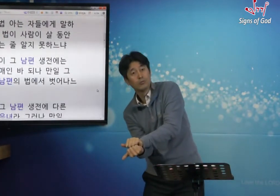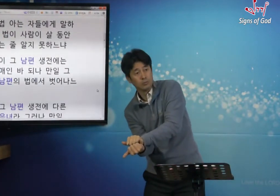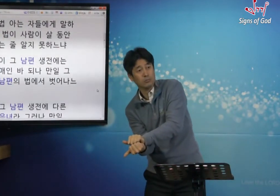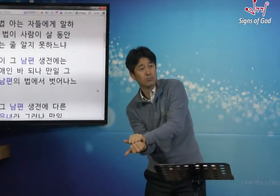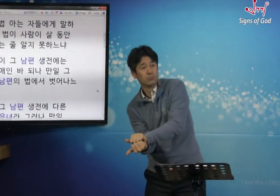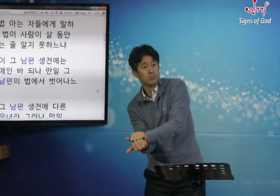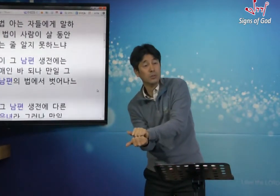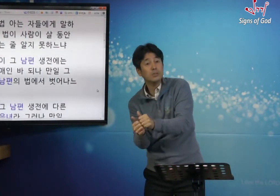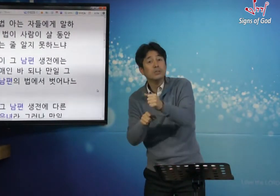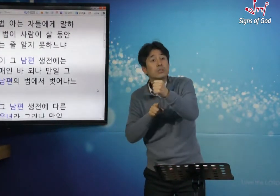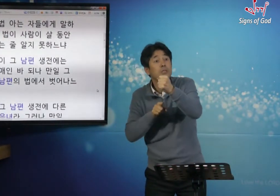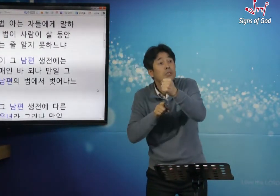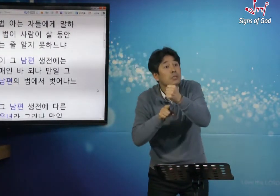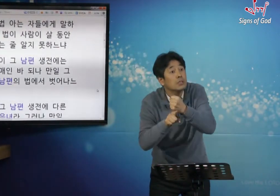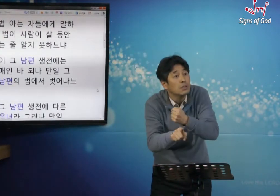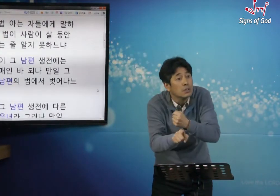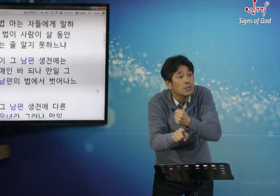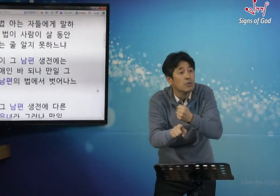함께 예수님과 죽었다라는 것이죠.